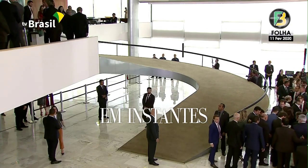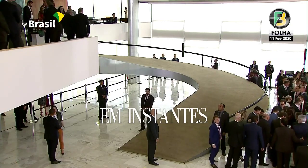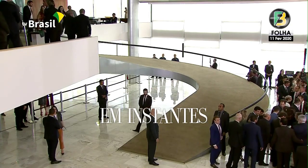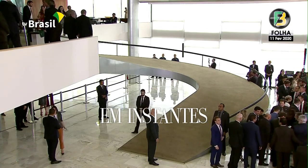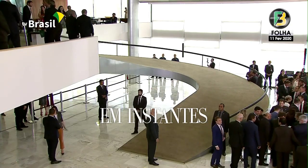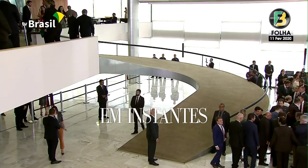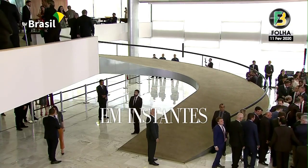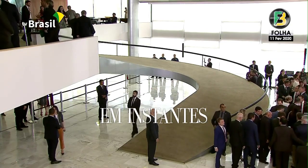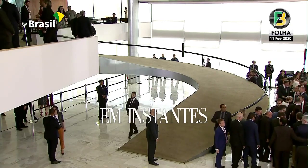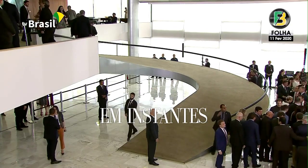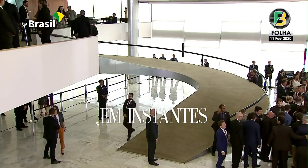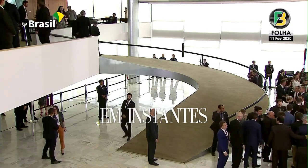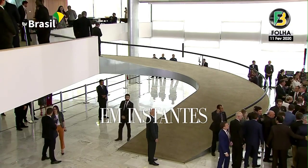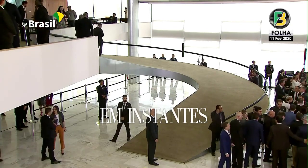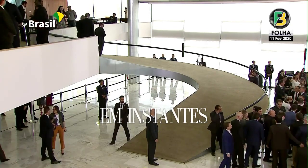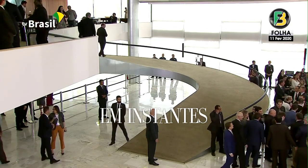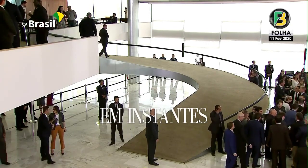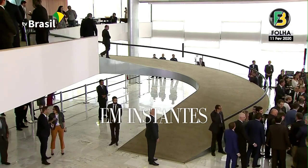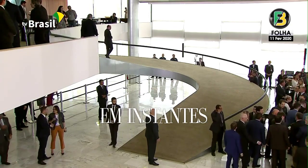Você pode fazer o que quer.